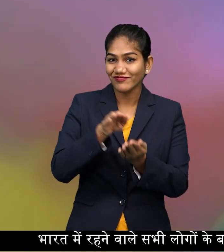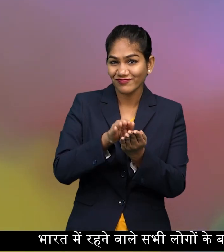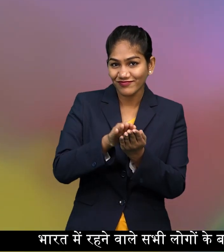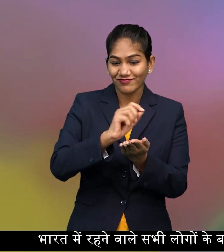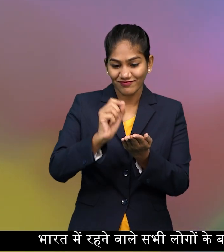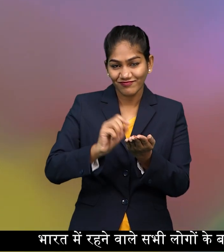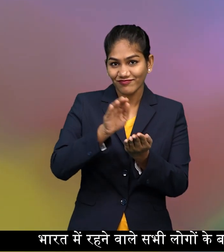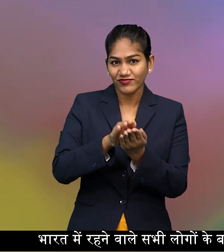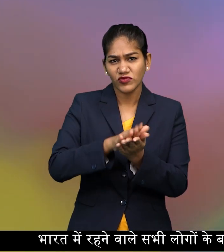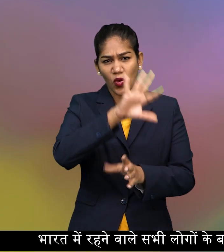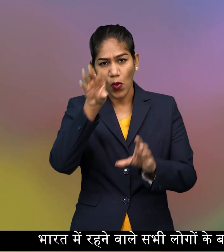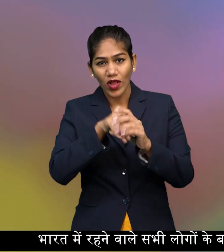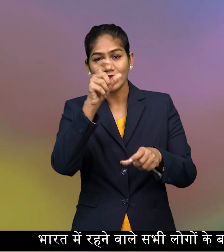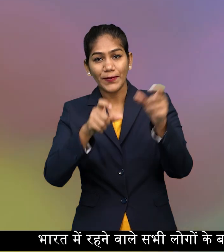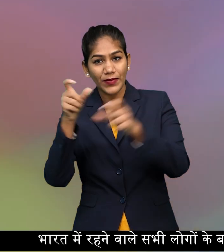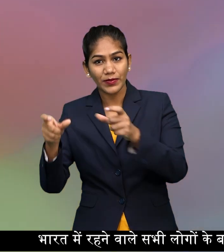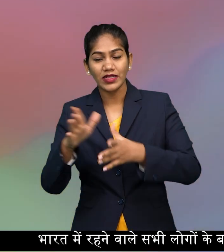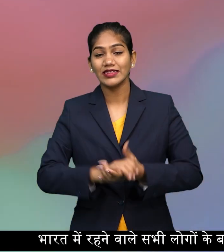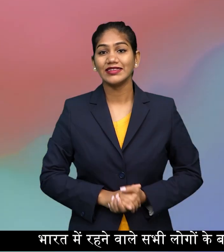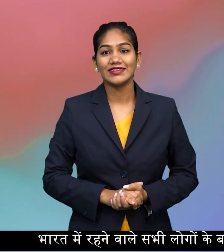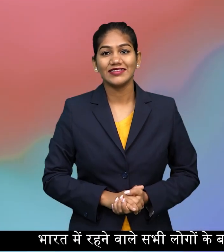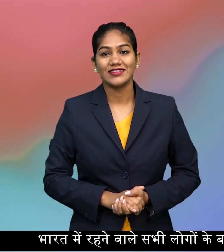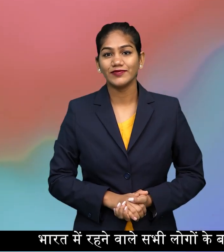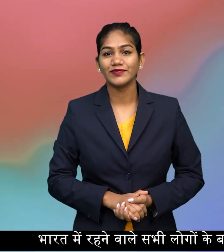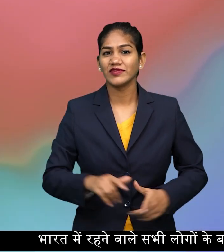जानकारी हर 10 साल में एकत्र की जाती है।